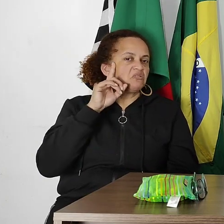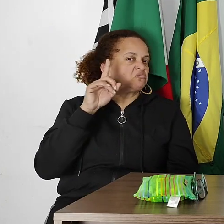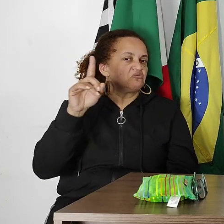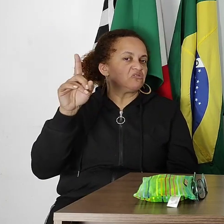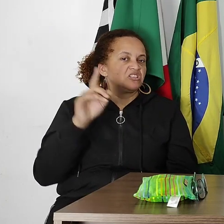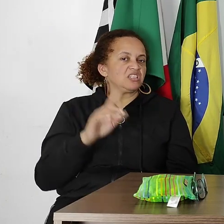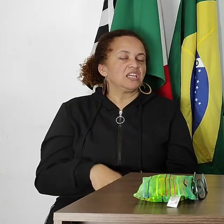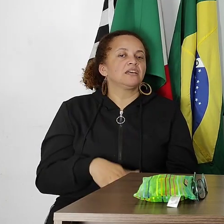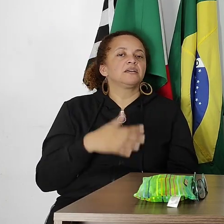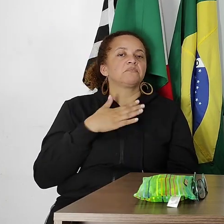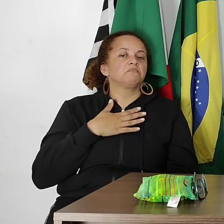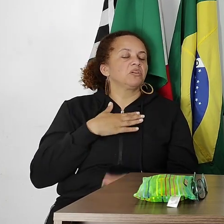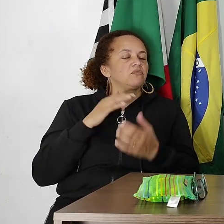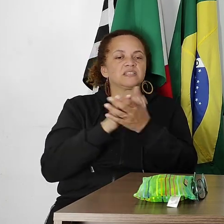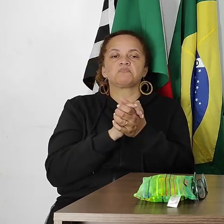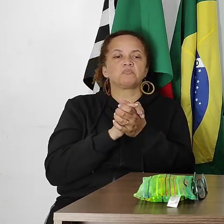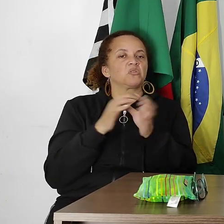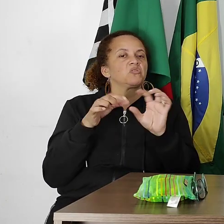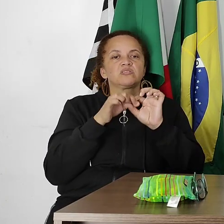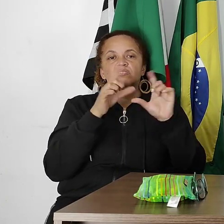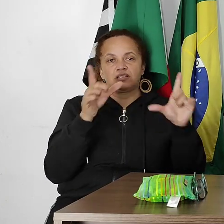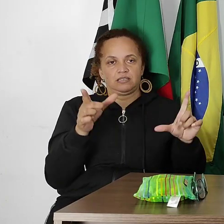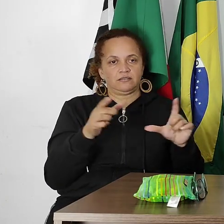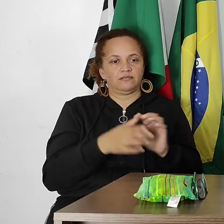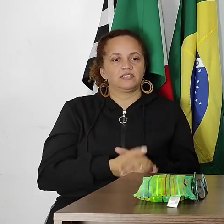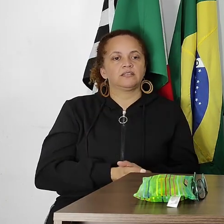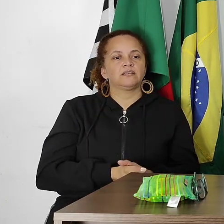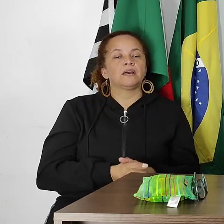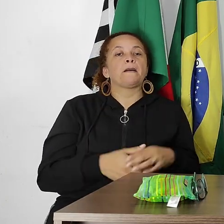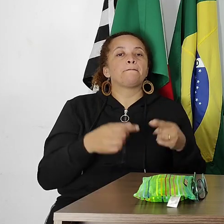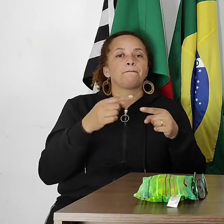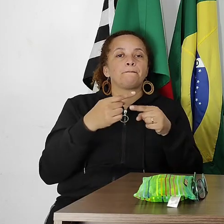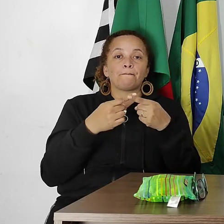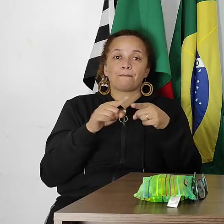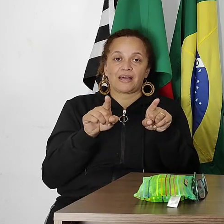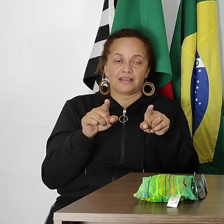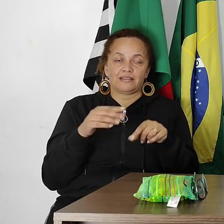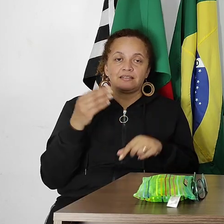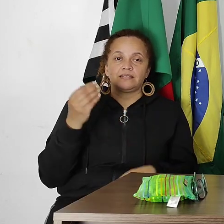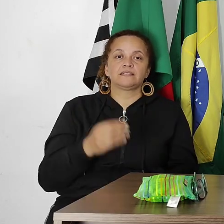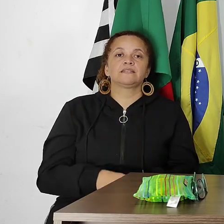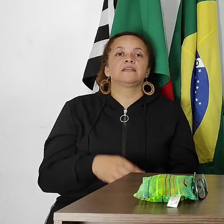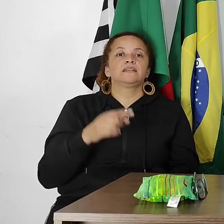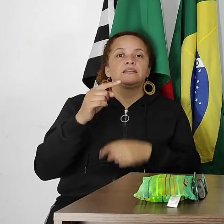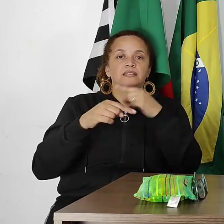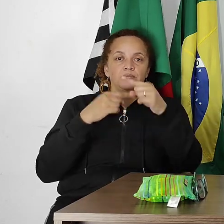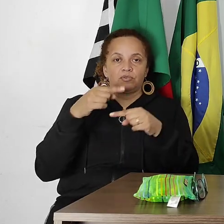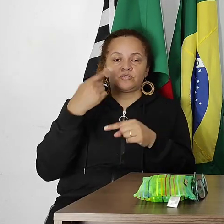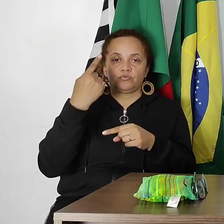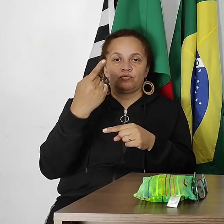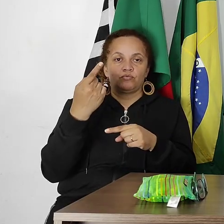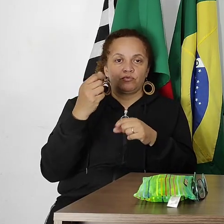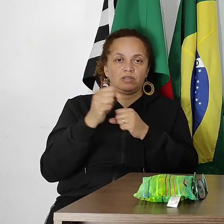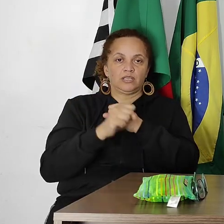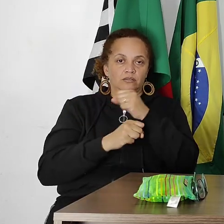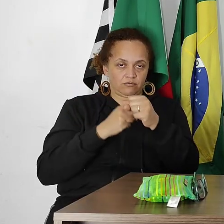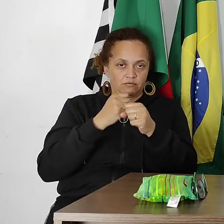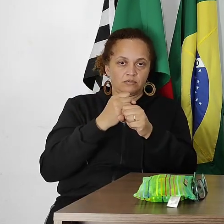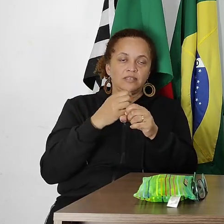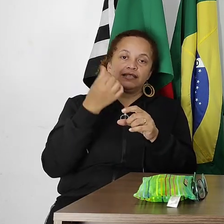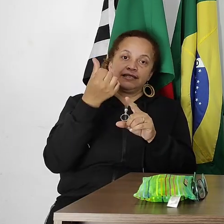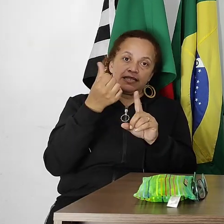Não tinha nem previsão. E em 1 ano e meio que a gente estava convertido, que eu estava convertida, eu e o Bruno, né? Porque o Bruno veio logo